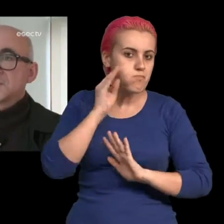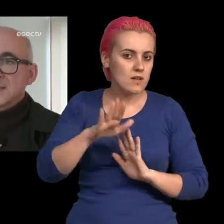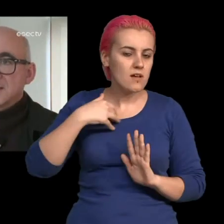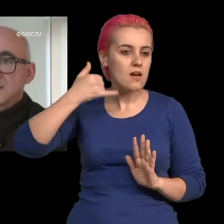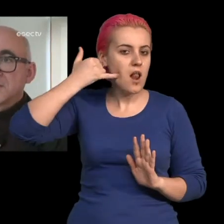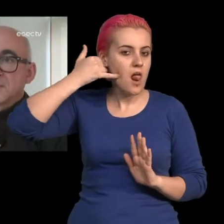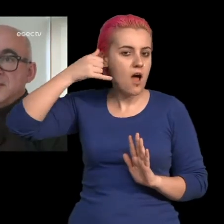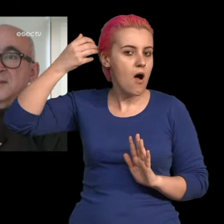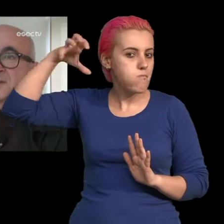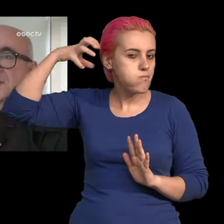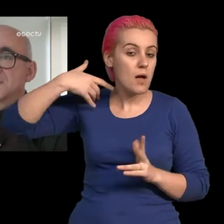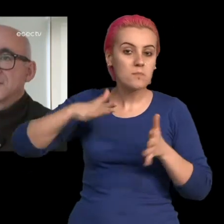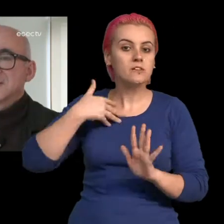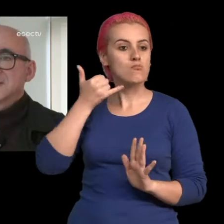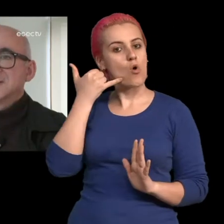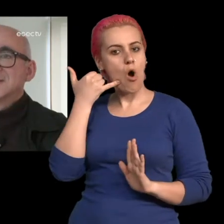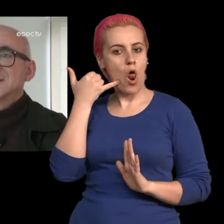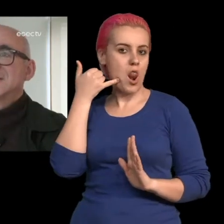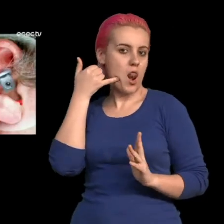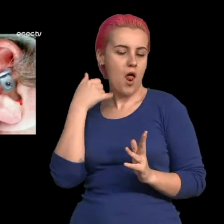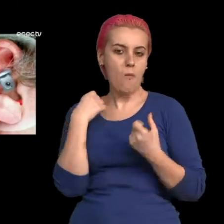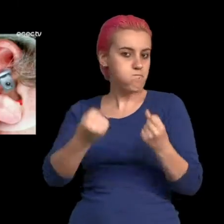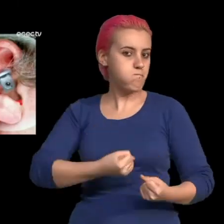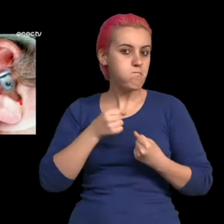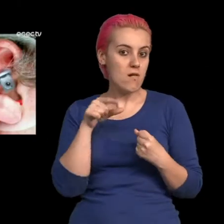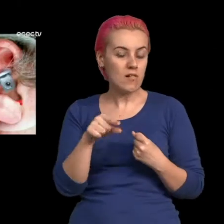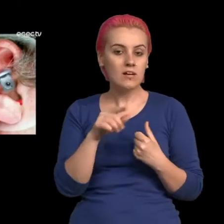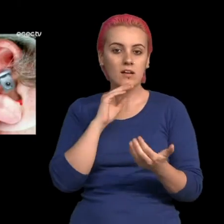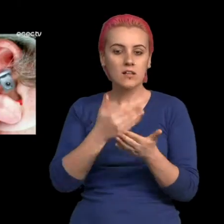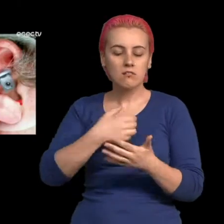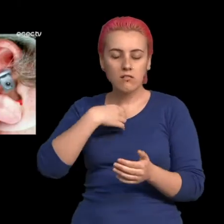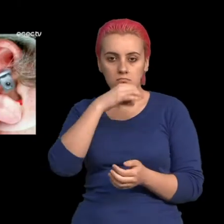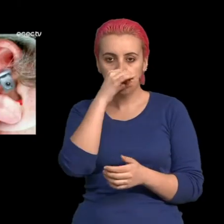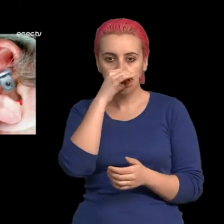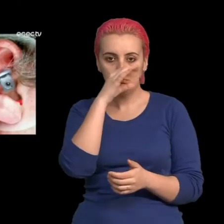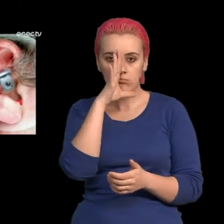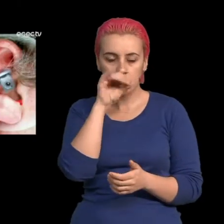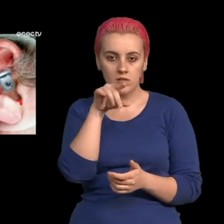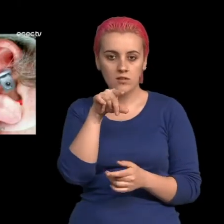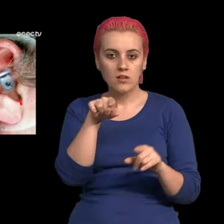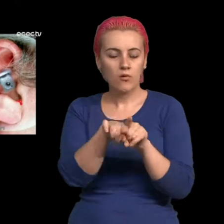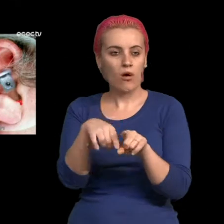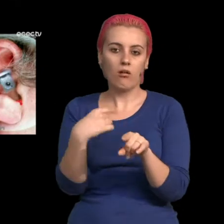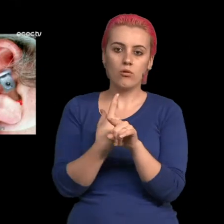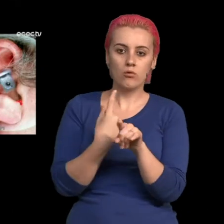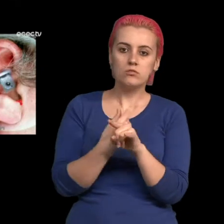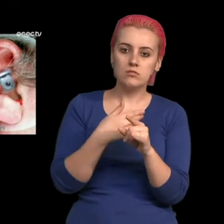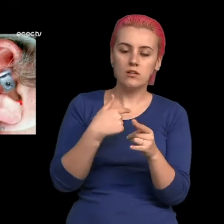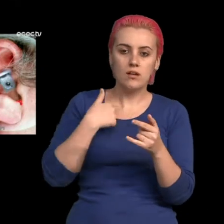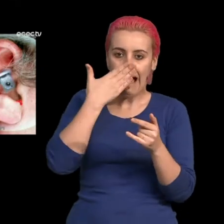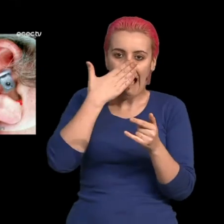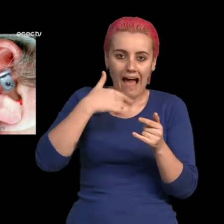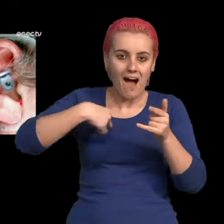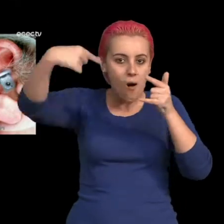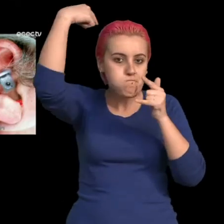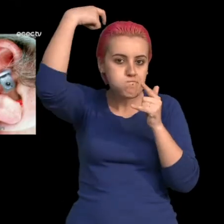e não consegue atender o telefone, porque está dentro da orelha e não consegue atender. Portanto, criar essa perplexidade, que tem uma coisa, de facto, dentro da